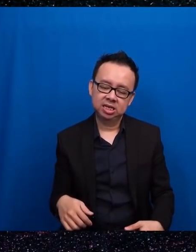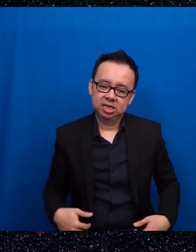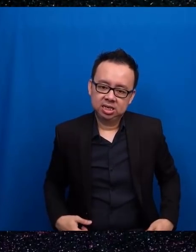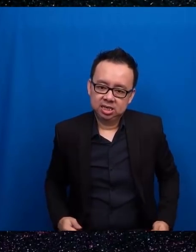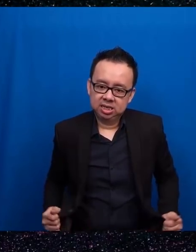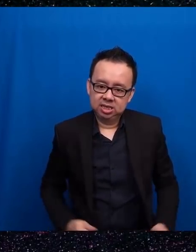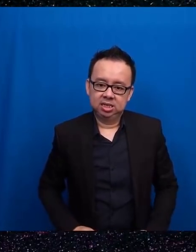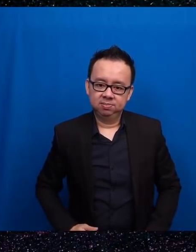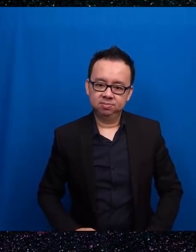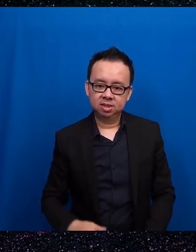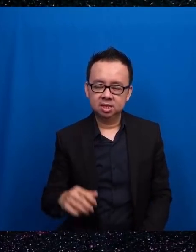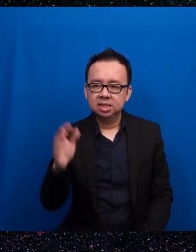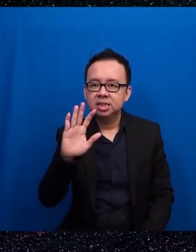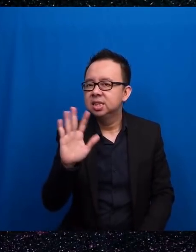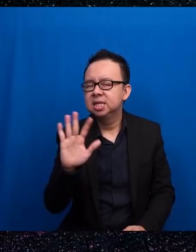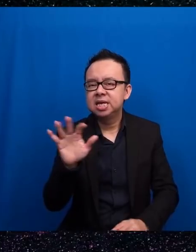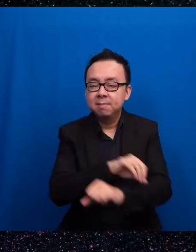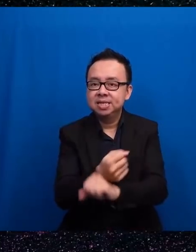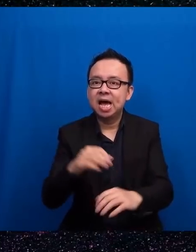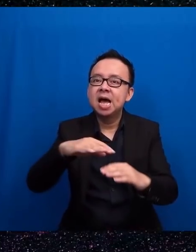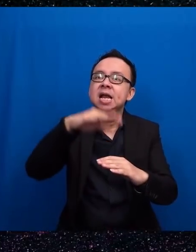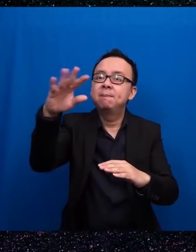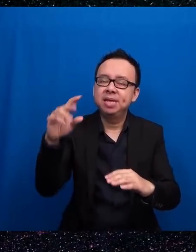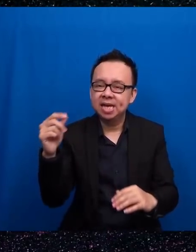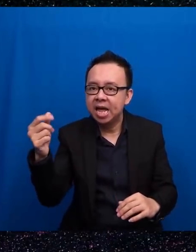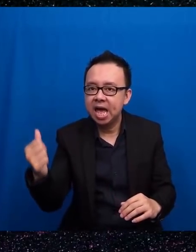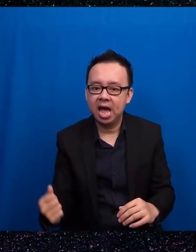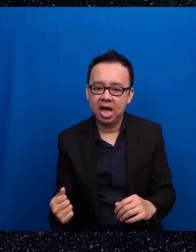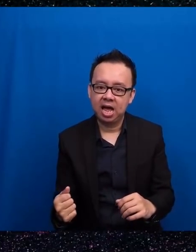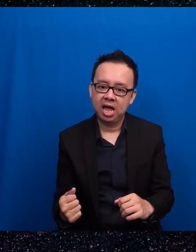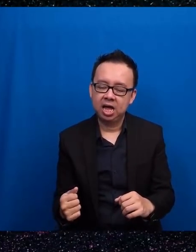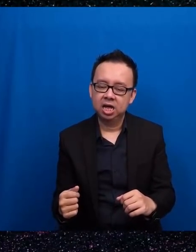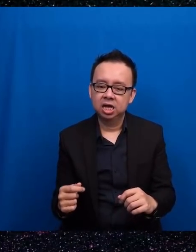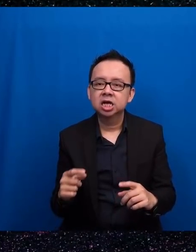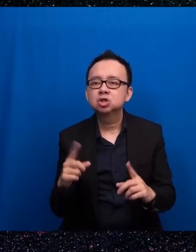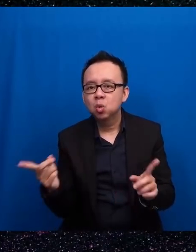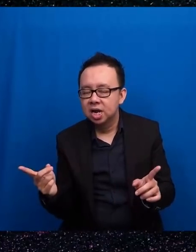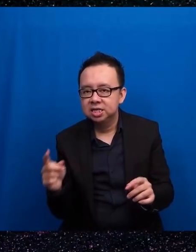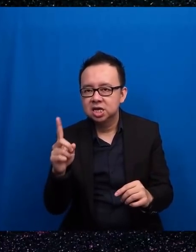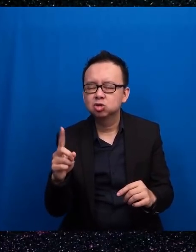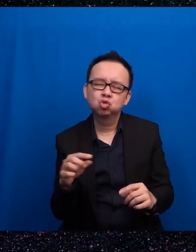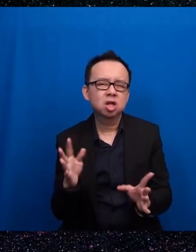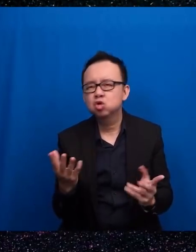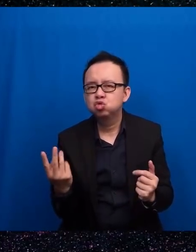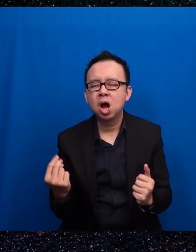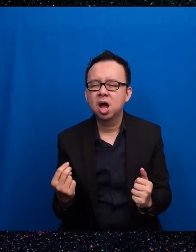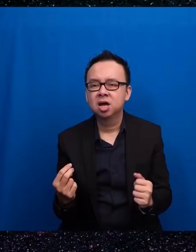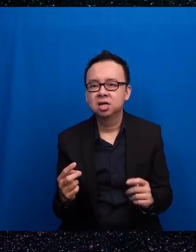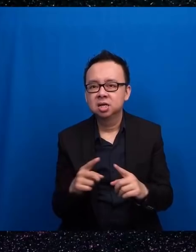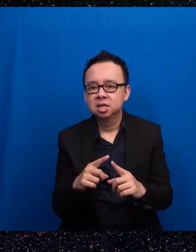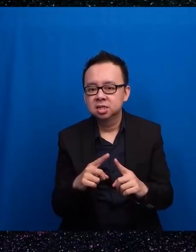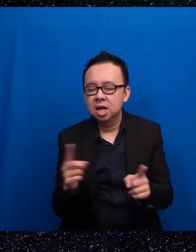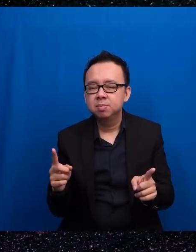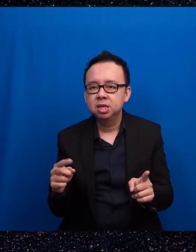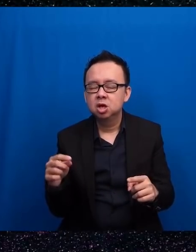orang-orang kaya tidak bisa jadi lebih kaya. Kecuali perkecualian, ada perkecualian lah ya, pasti 1-2. Tapi orang-orang yang sudah kaya nggak